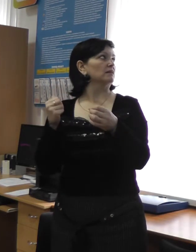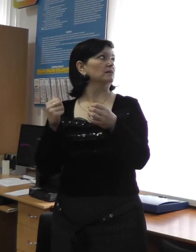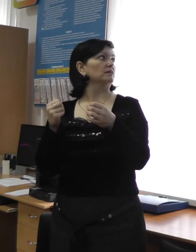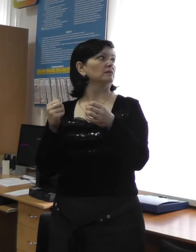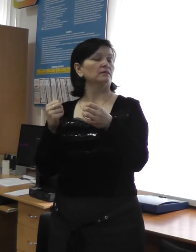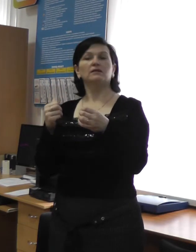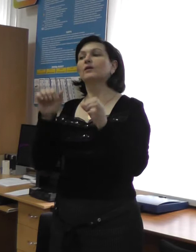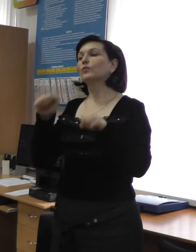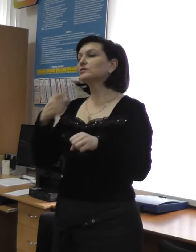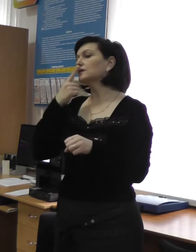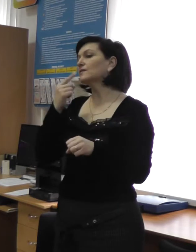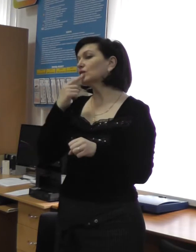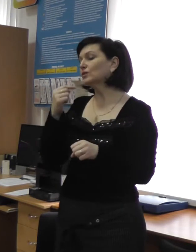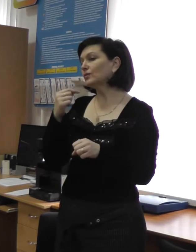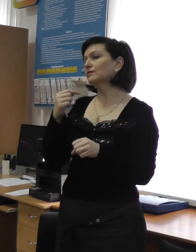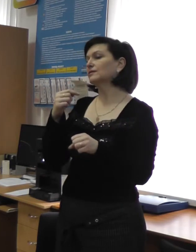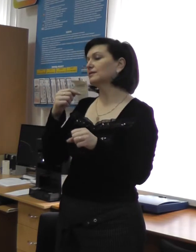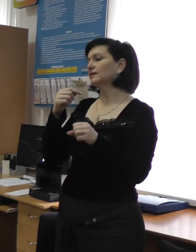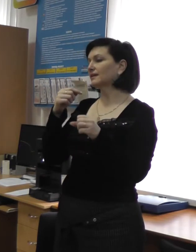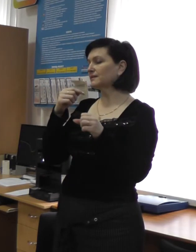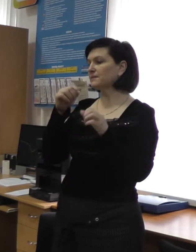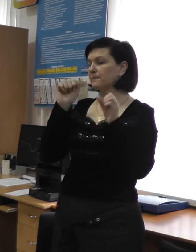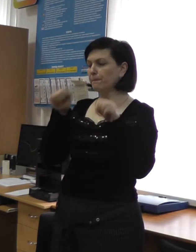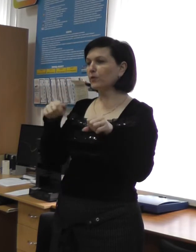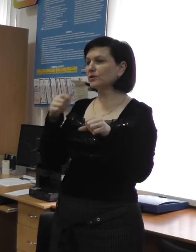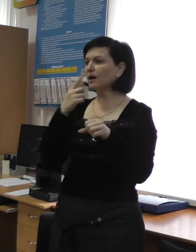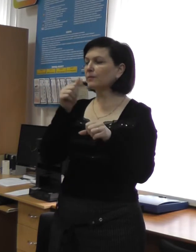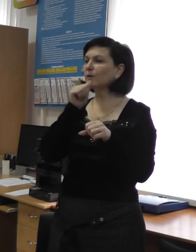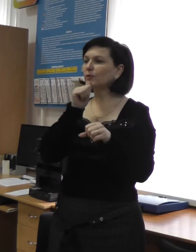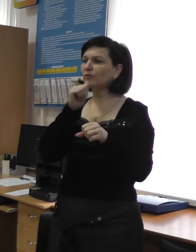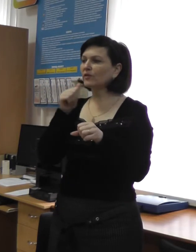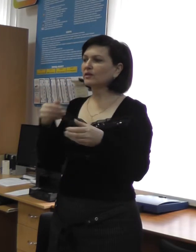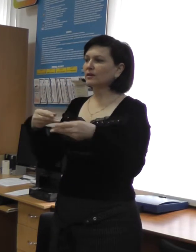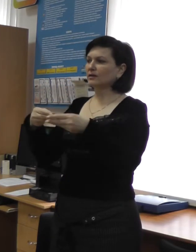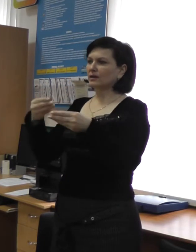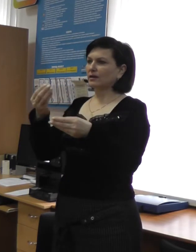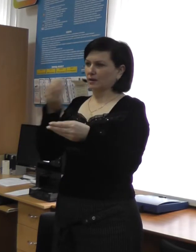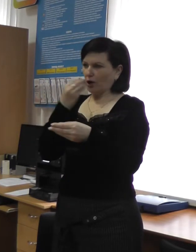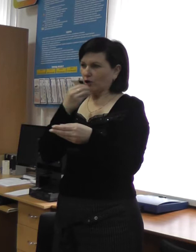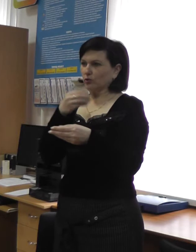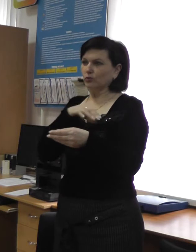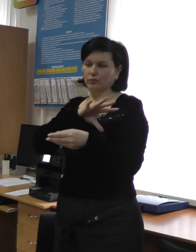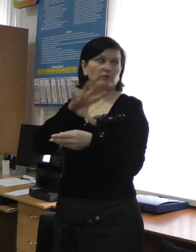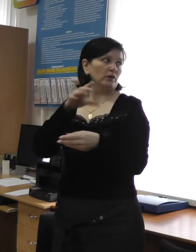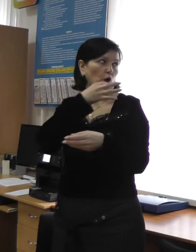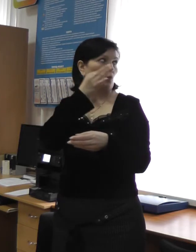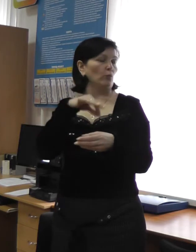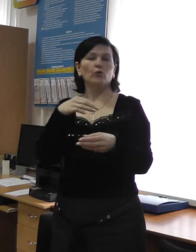провести дегустацию национальных блюд. Греция всегда остается в сознании греков, живущих вдали от исторической